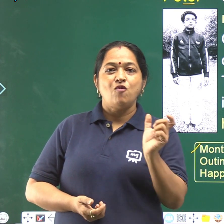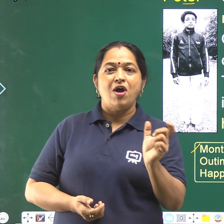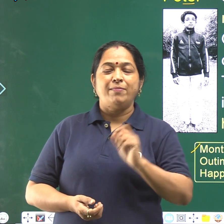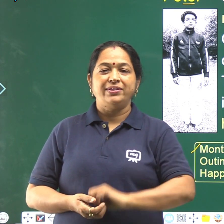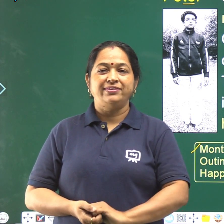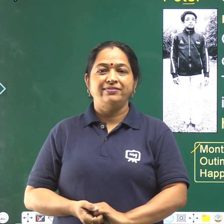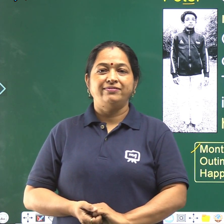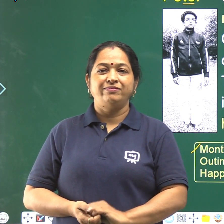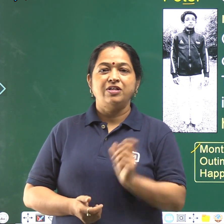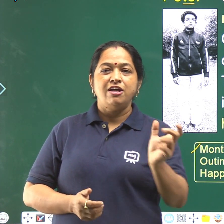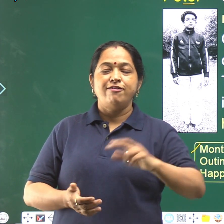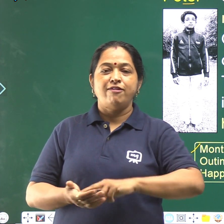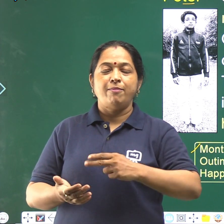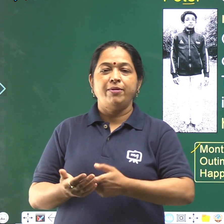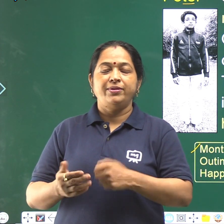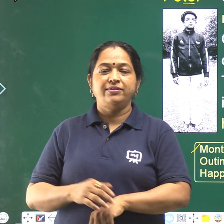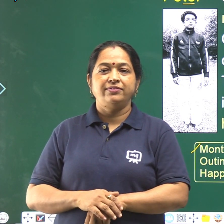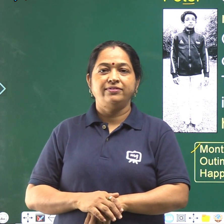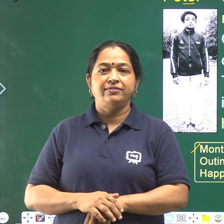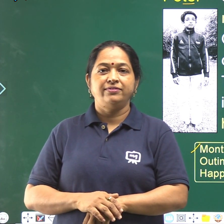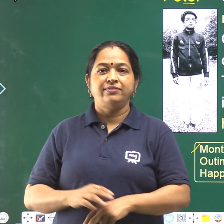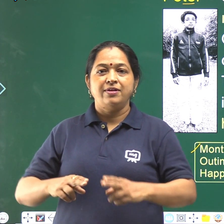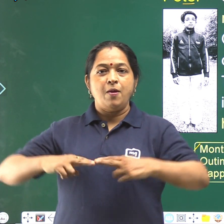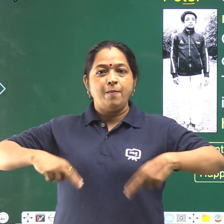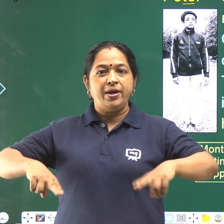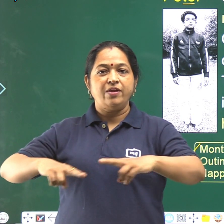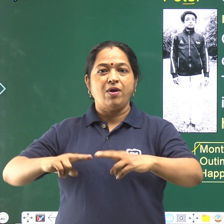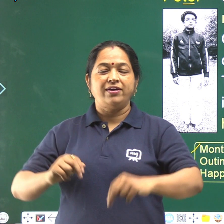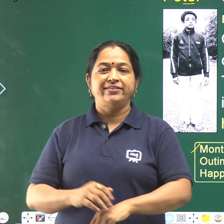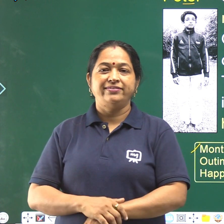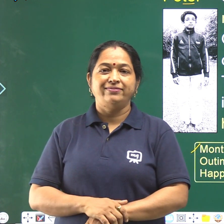Family. Family means? Parivar.